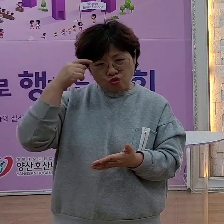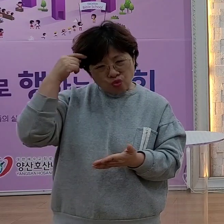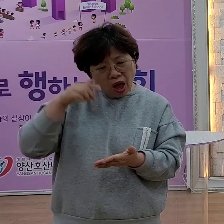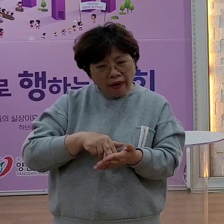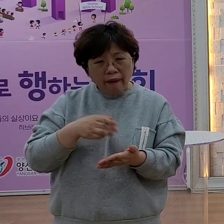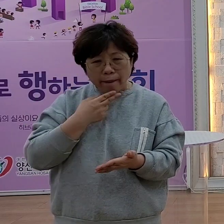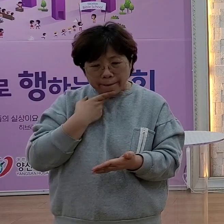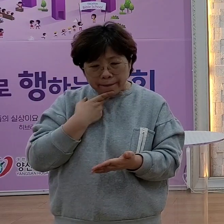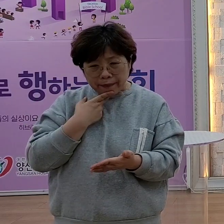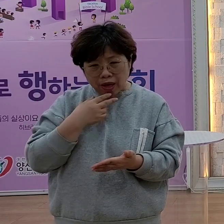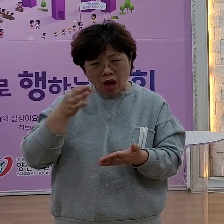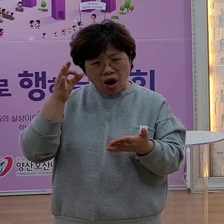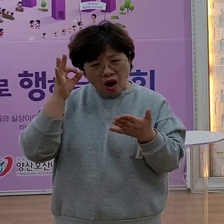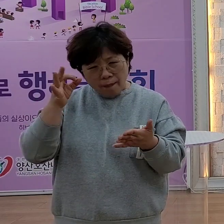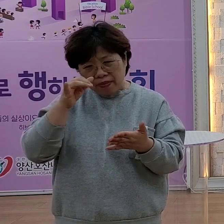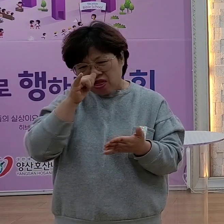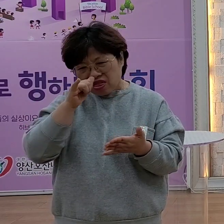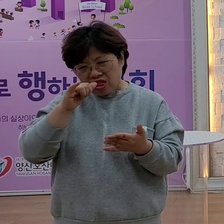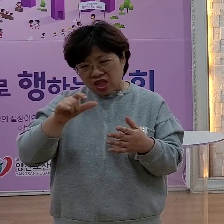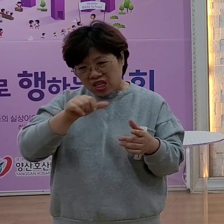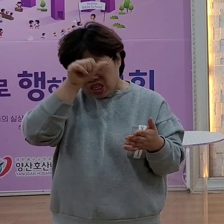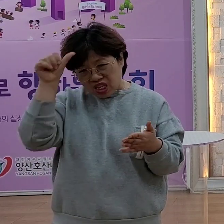이런 값진 인생을 남길 수 있을까?